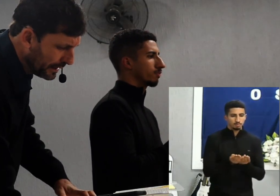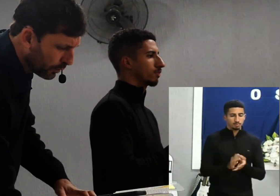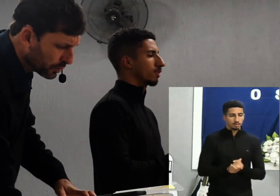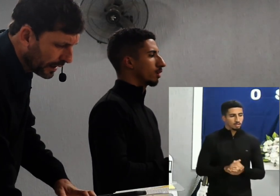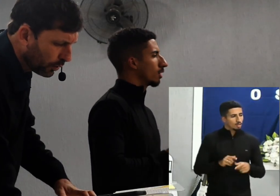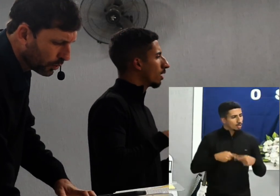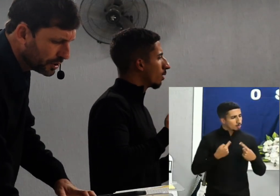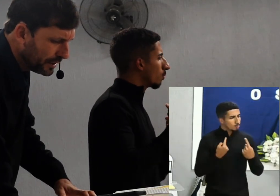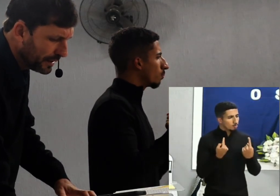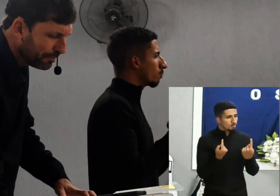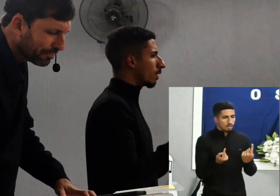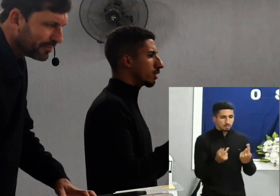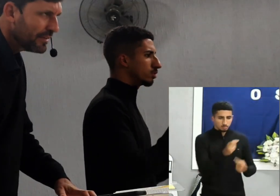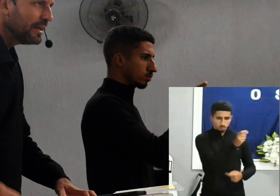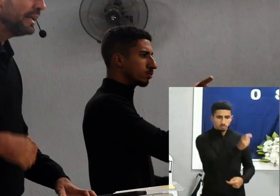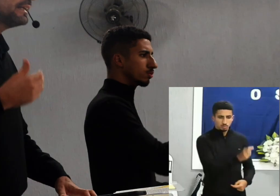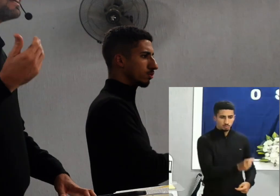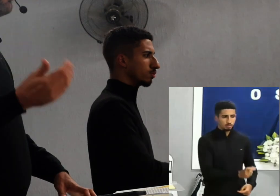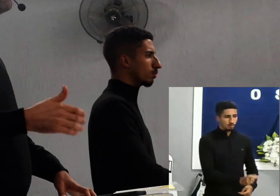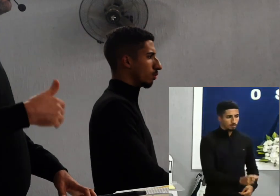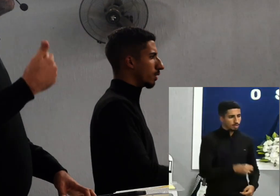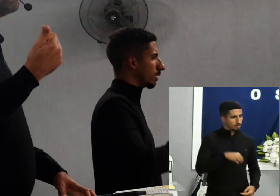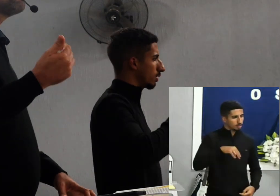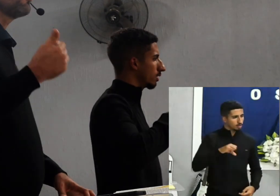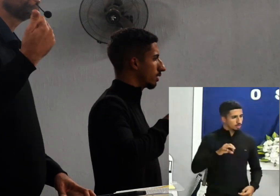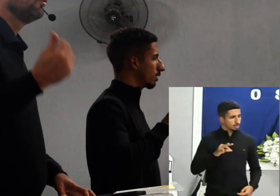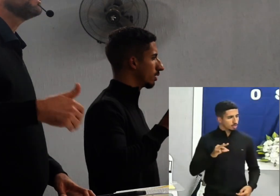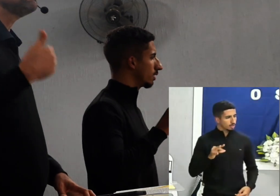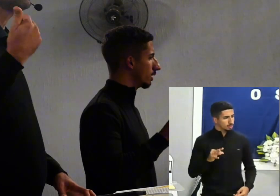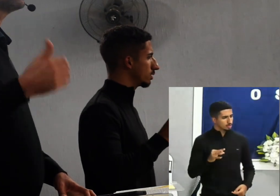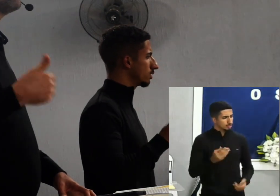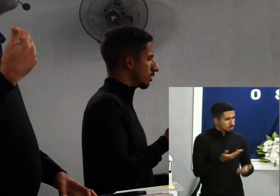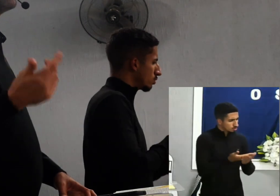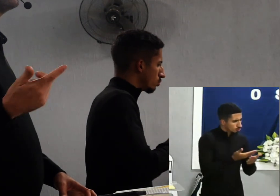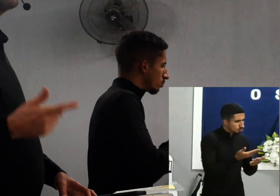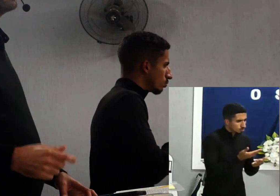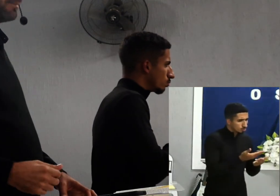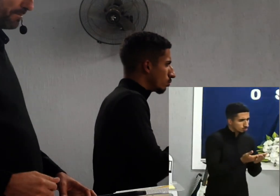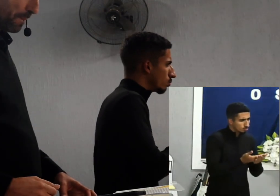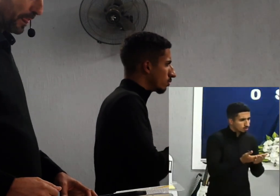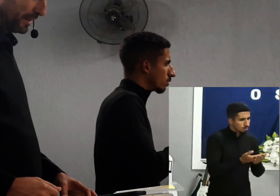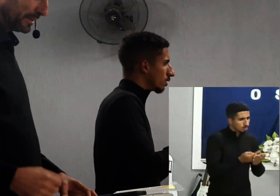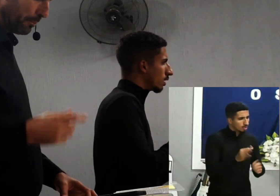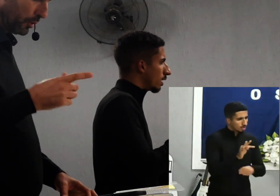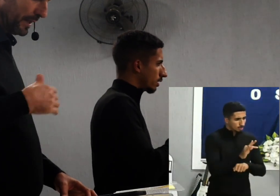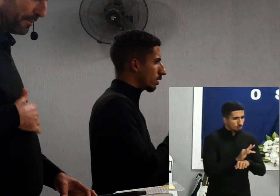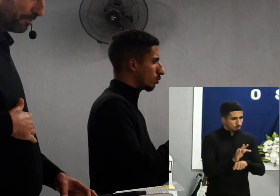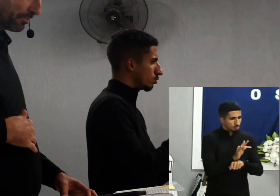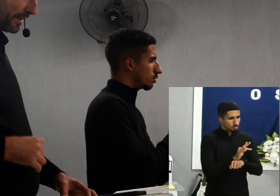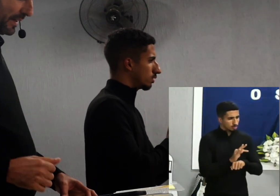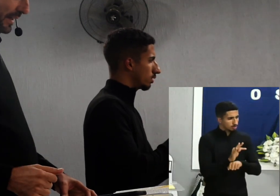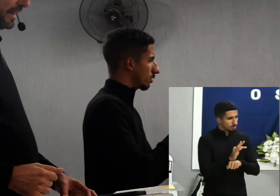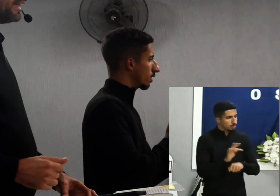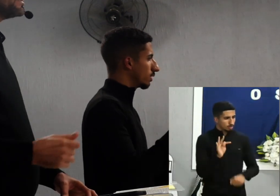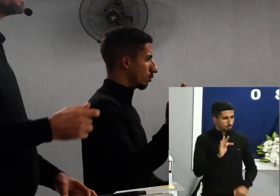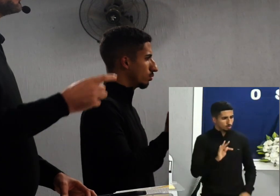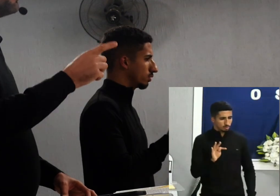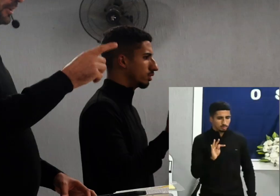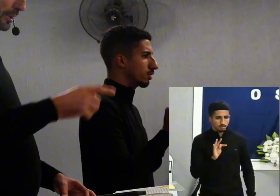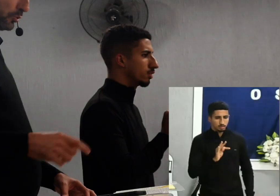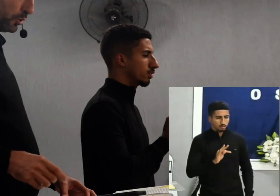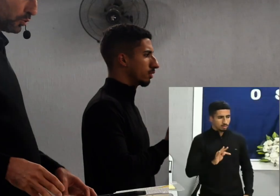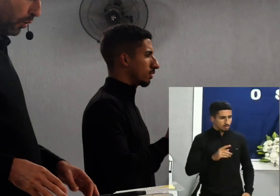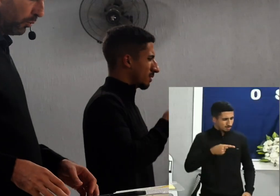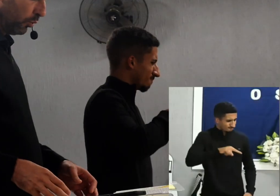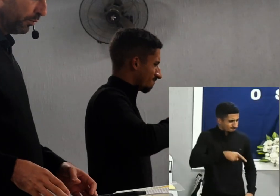Mas ele, ao estudar teologia, ele desenvolveu uma profunda aversão à fé cristã. Sabe por quê? Ele